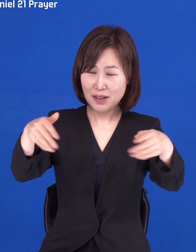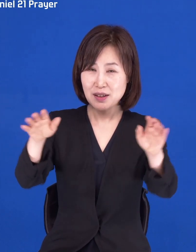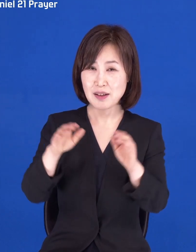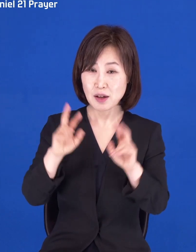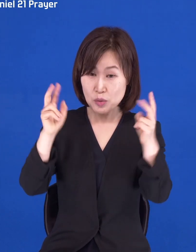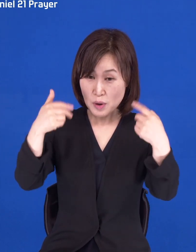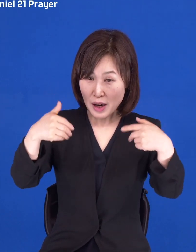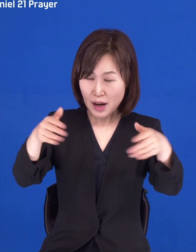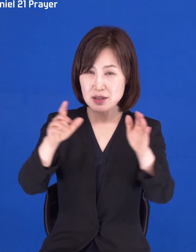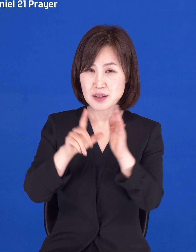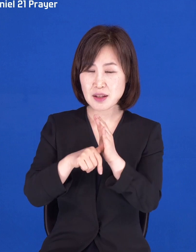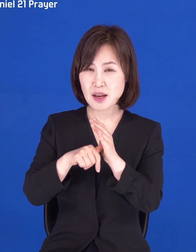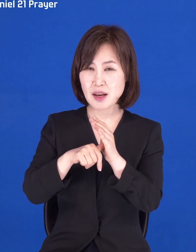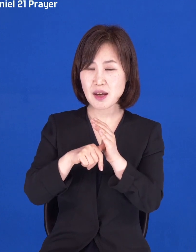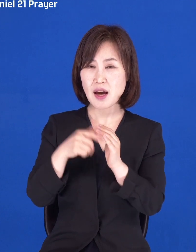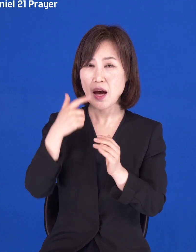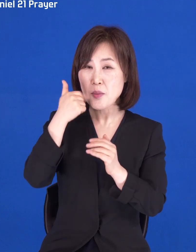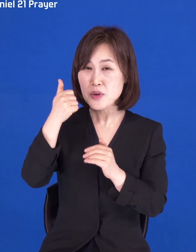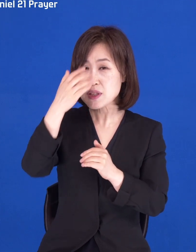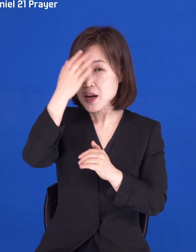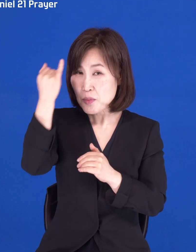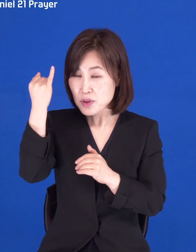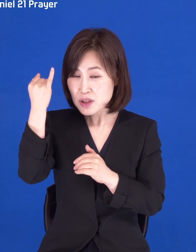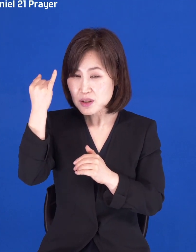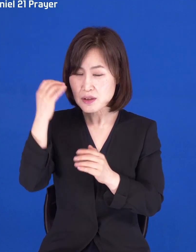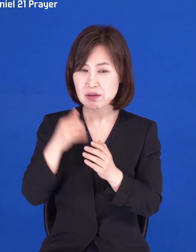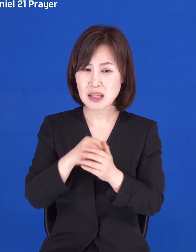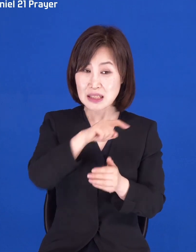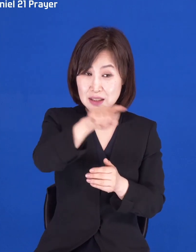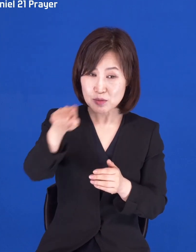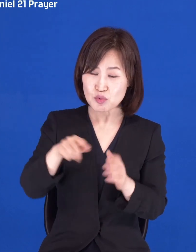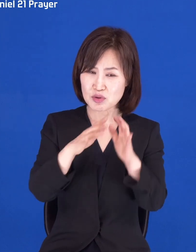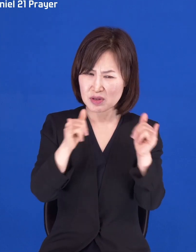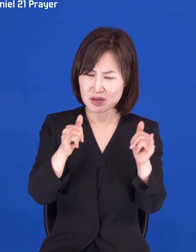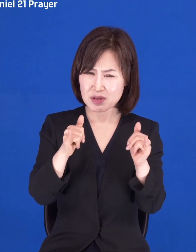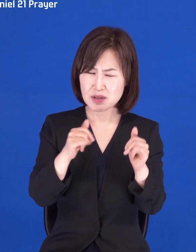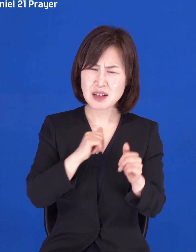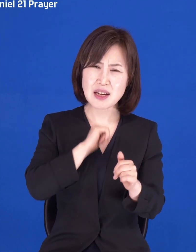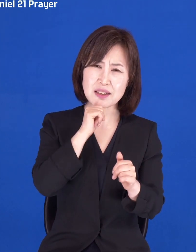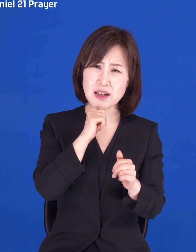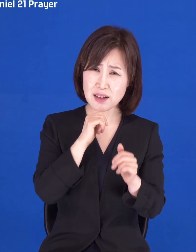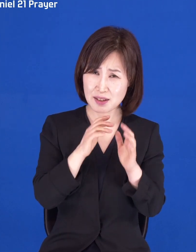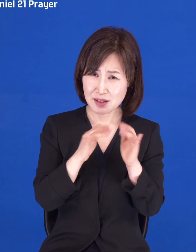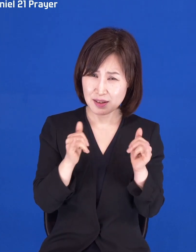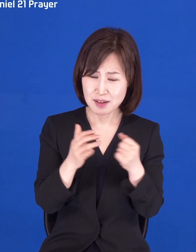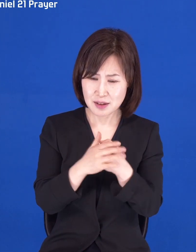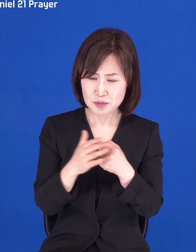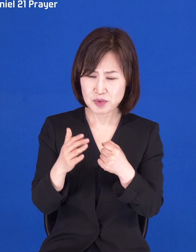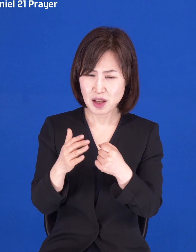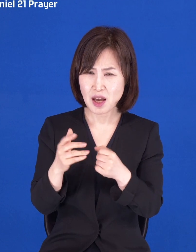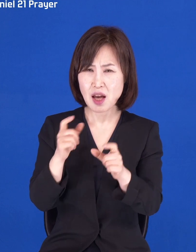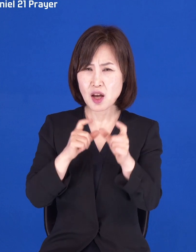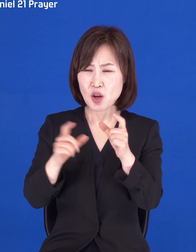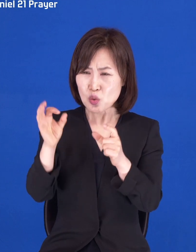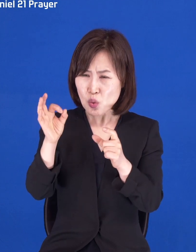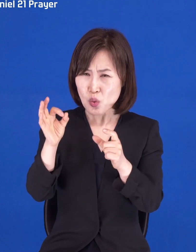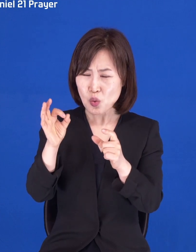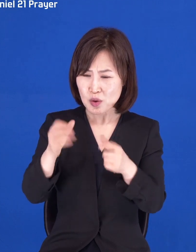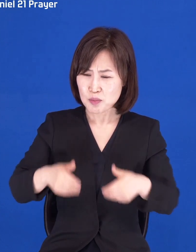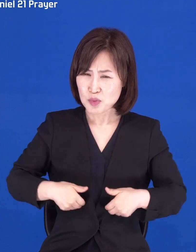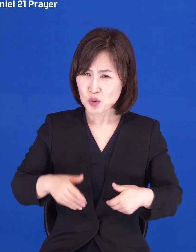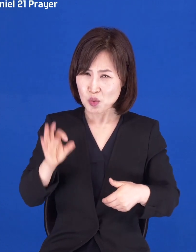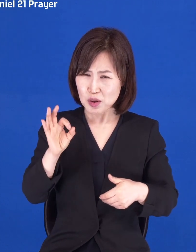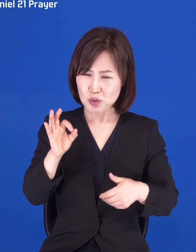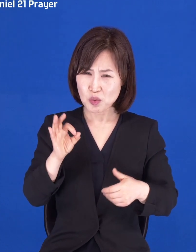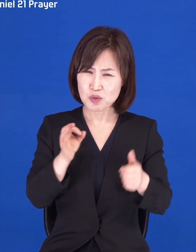때면 아버지와 할머님께서 추방되어 오신 분들이 다 생활이 어렵게 사니까 차비에 보태라고 용돈을 손에